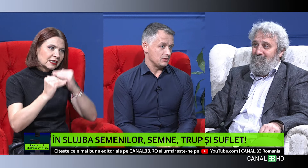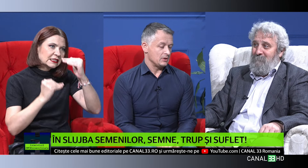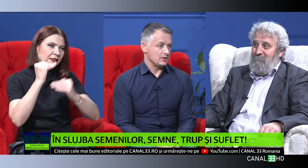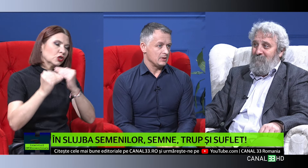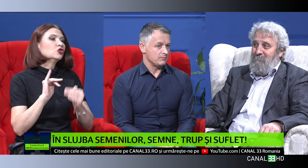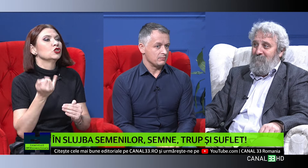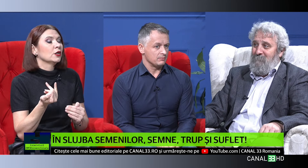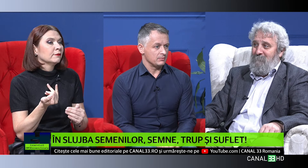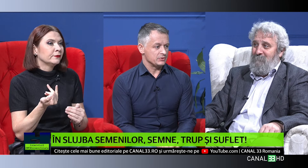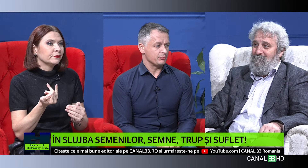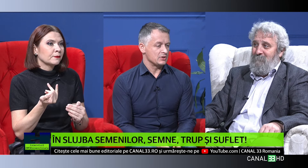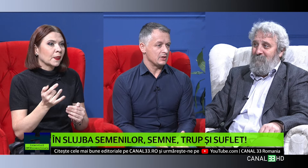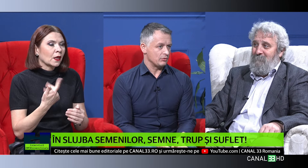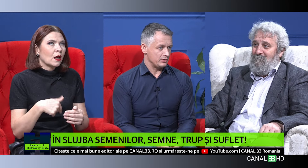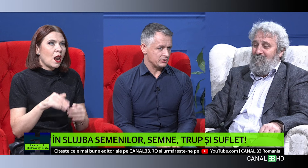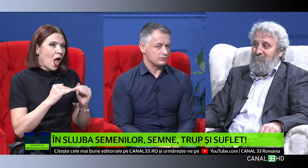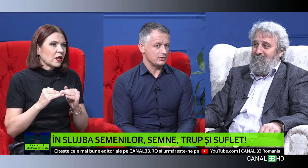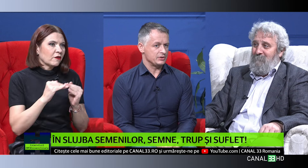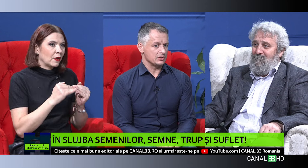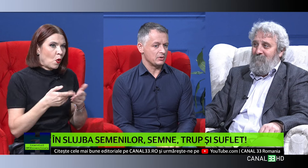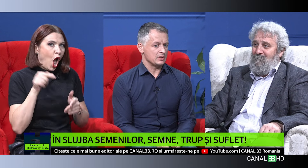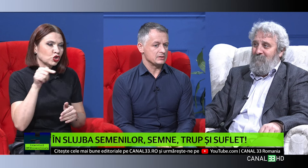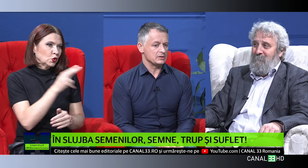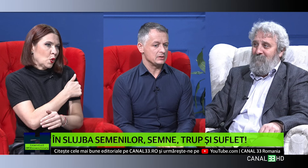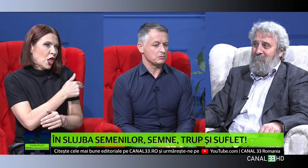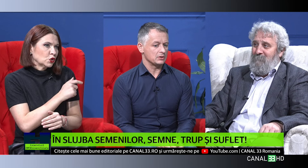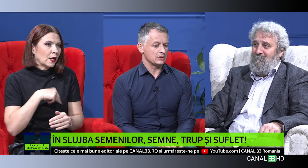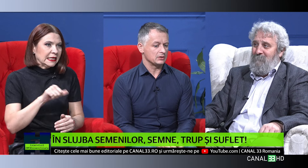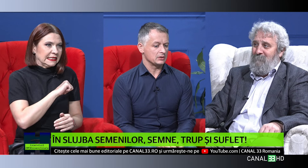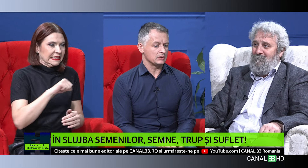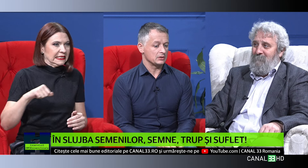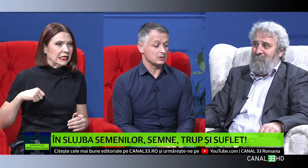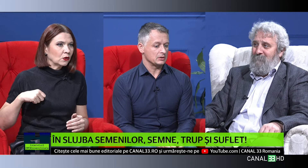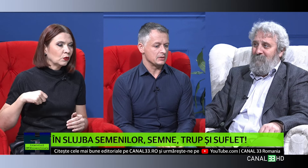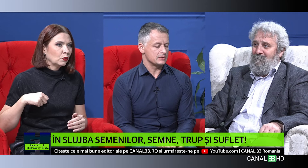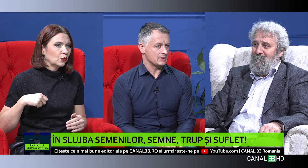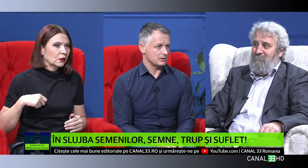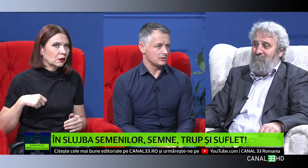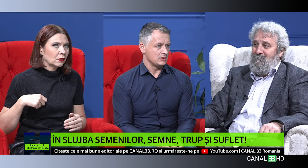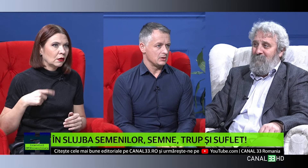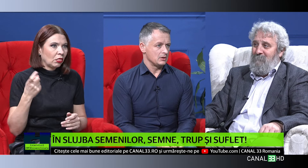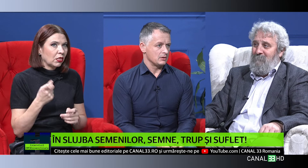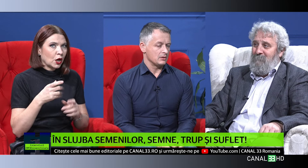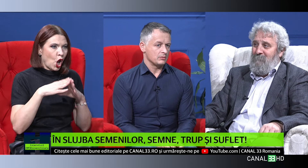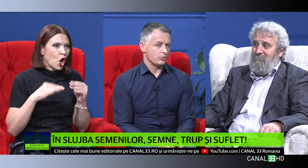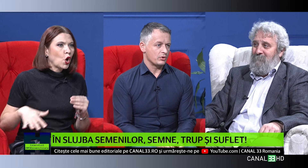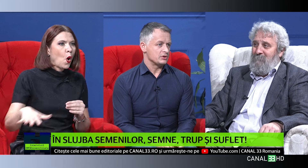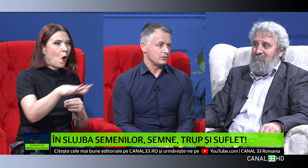Și cel puțin la nivelul acestui liceu, care este singur, cred că, în țară, pornește